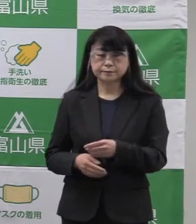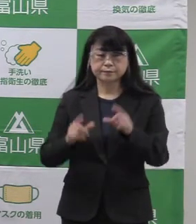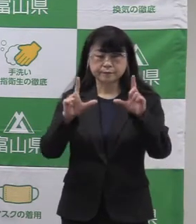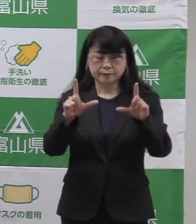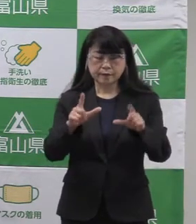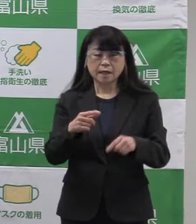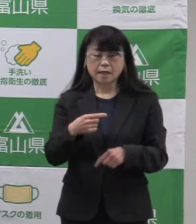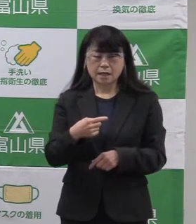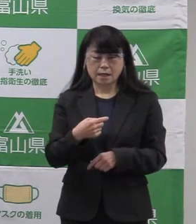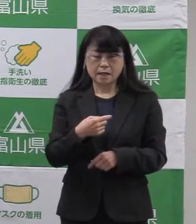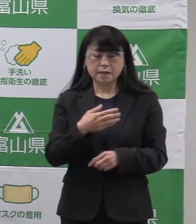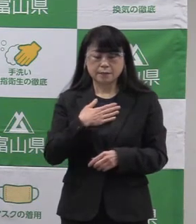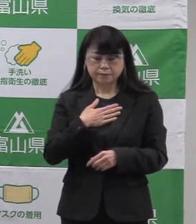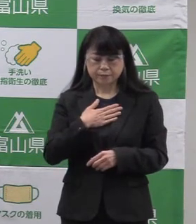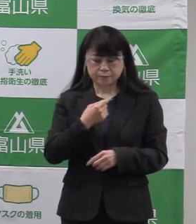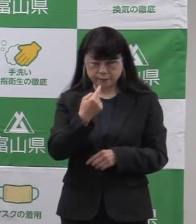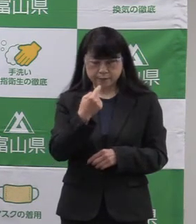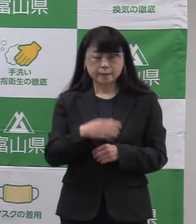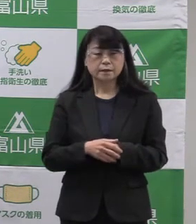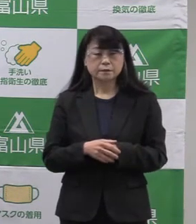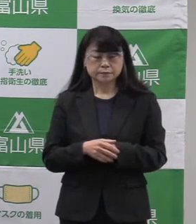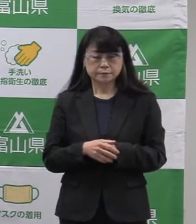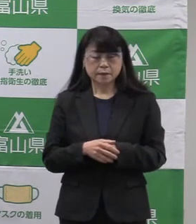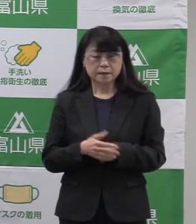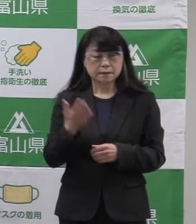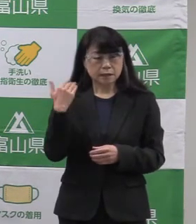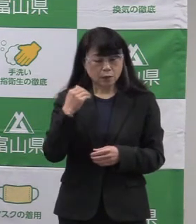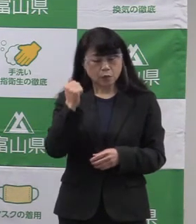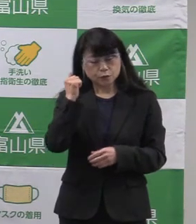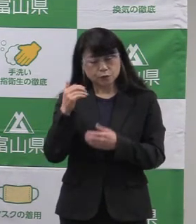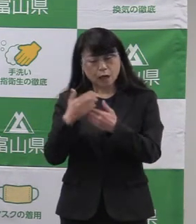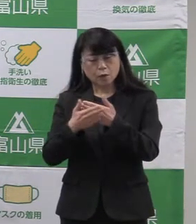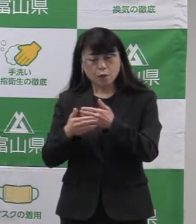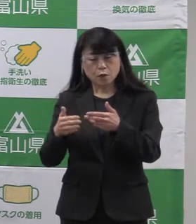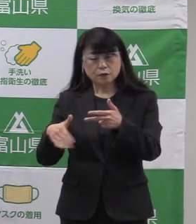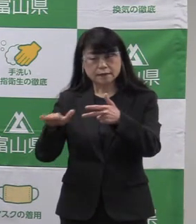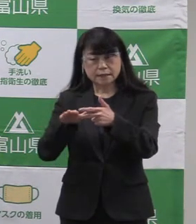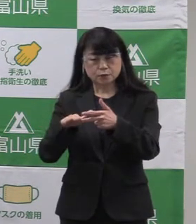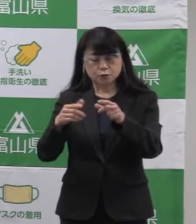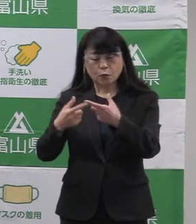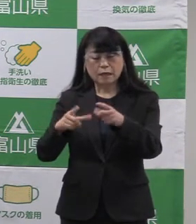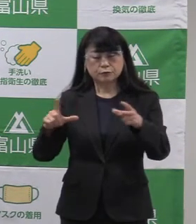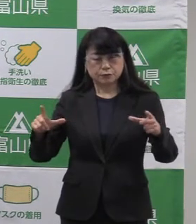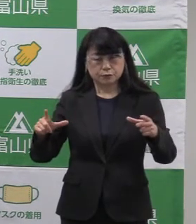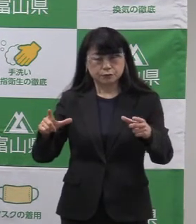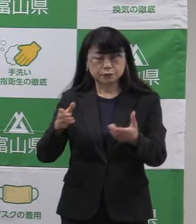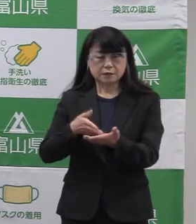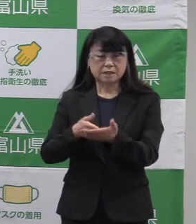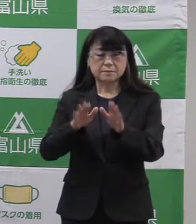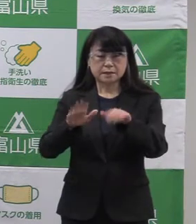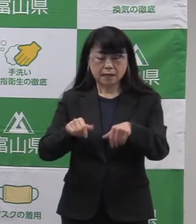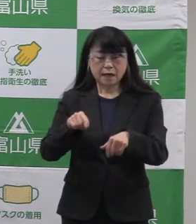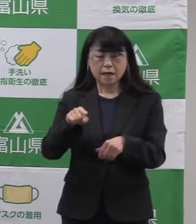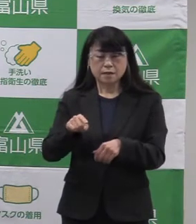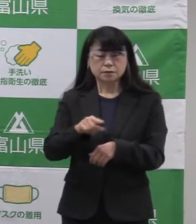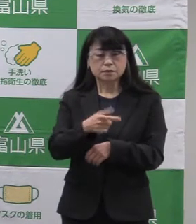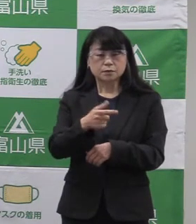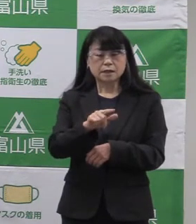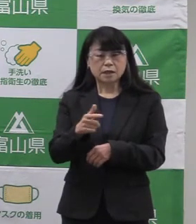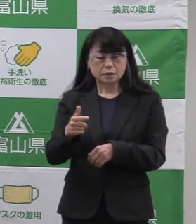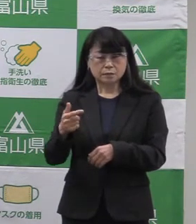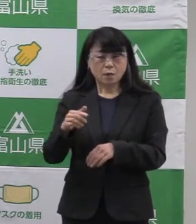認しております。ですから、先ほど宿泊療養施設の、拡充というご質問をいただきましたが、そのようなことも視野に入れて、